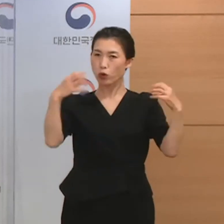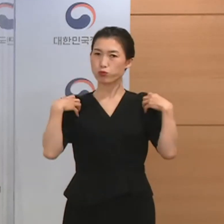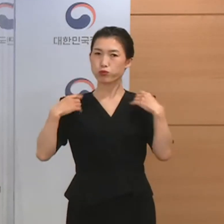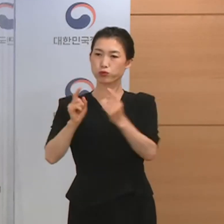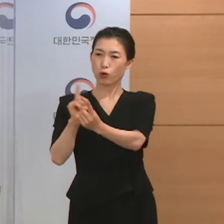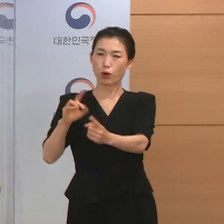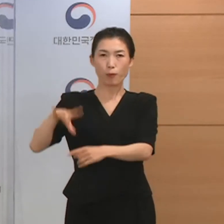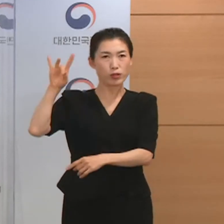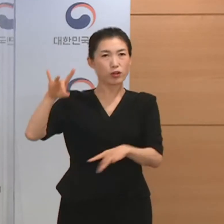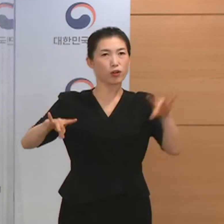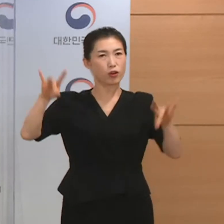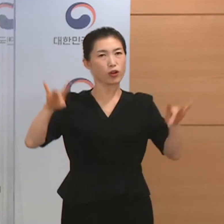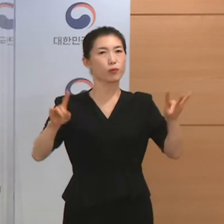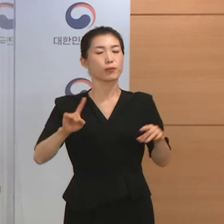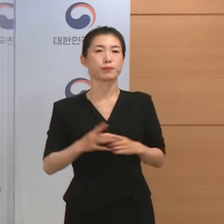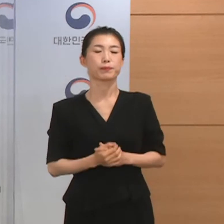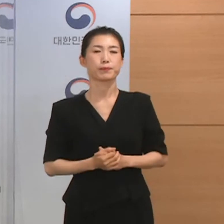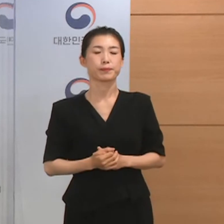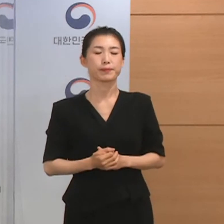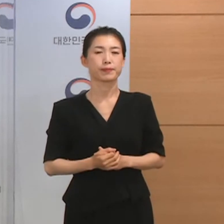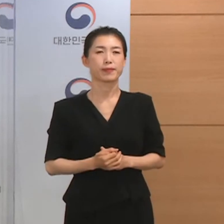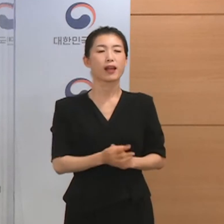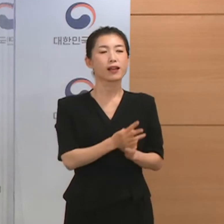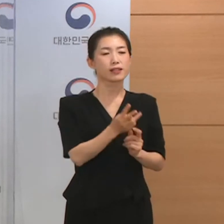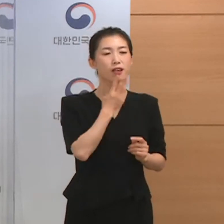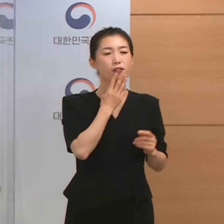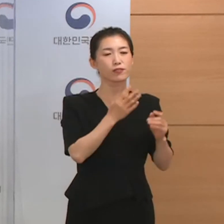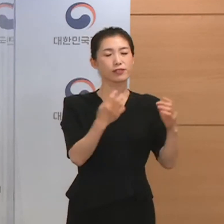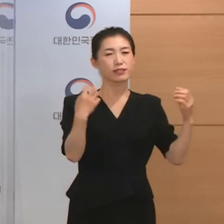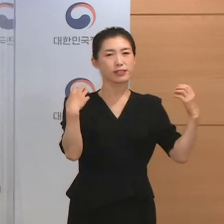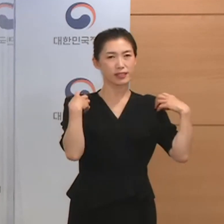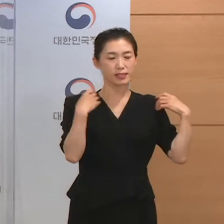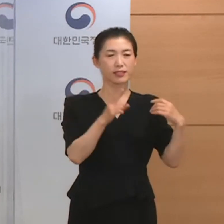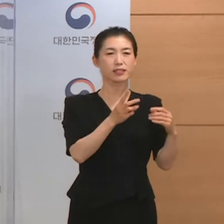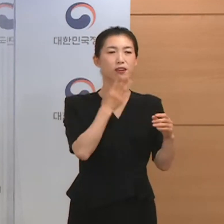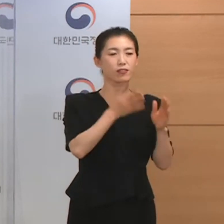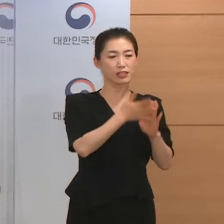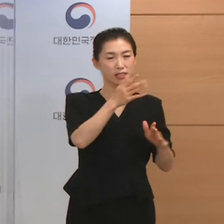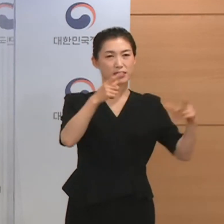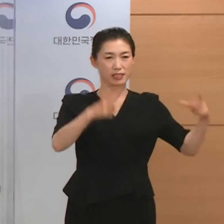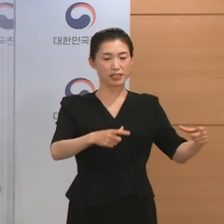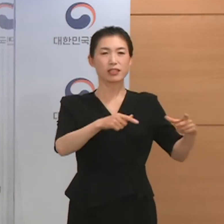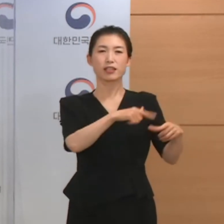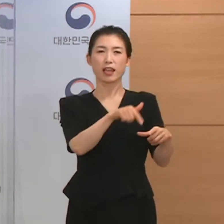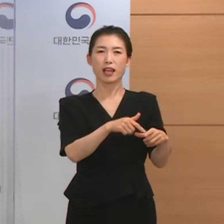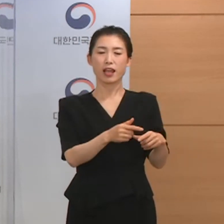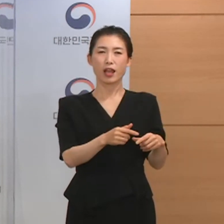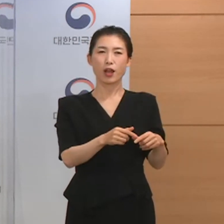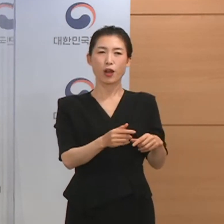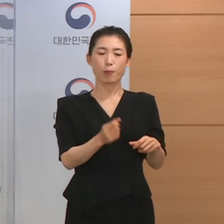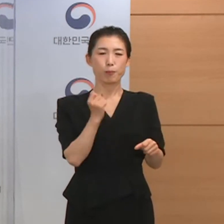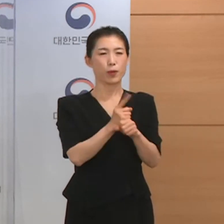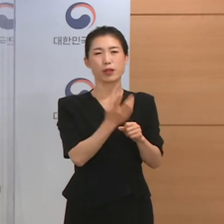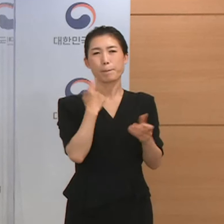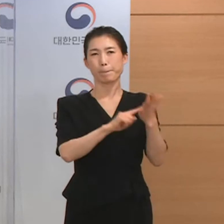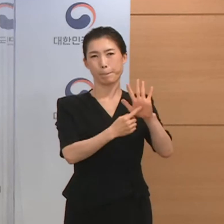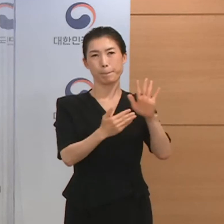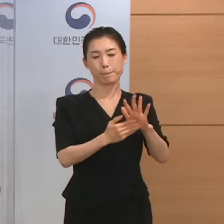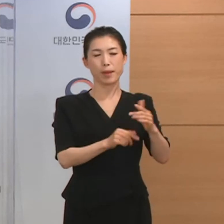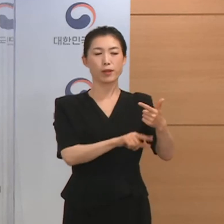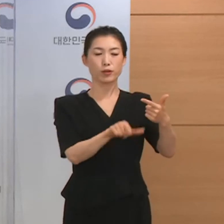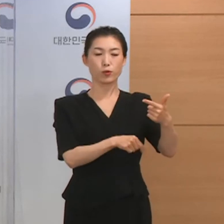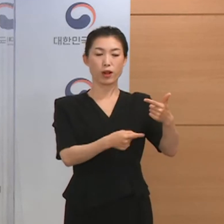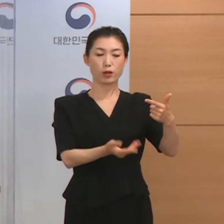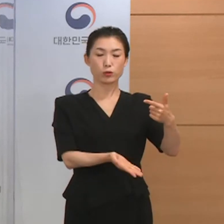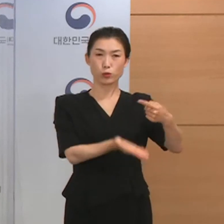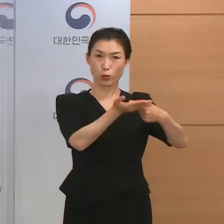예, 서울시가 서울형 거리두기에 대해서는 제안을 기본적으로 했었고 이달 초부터 시작해서 함께 협의를 하고